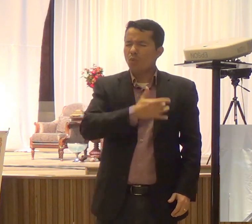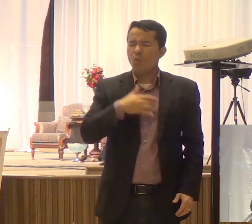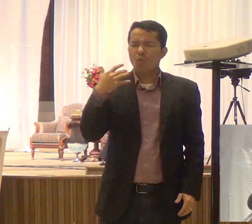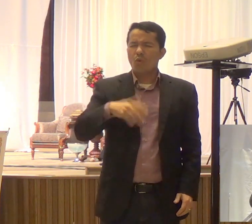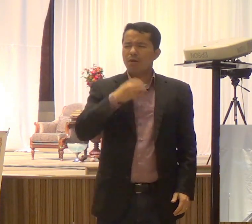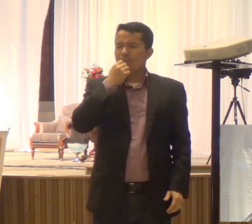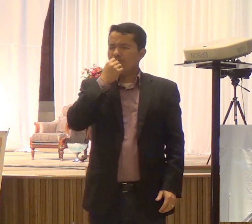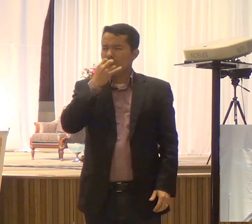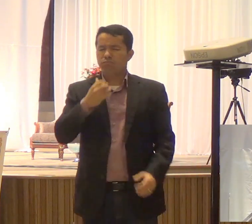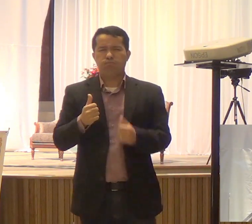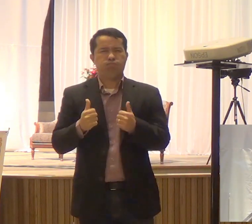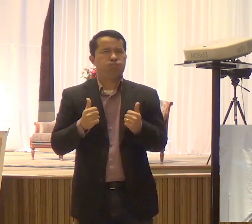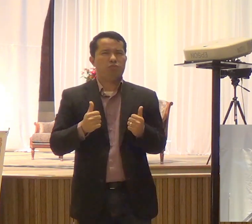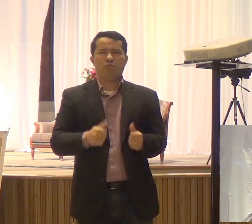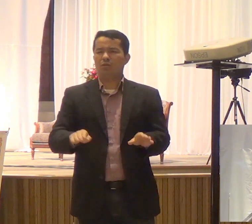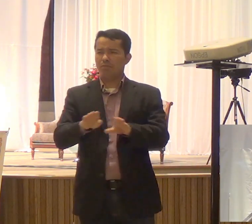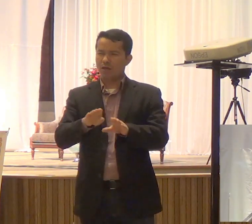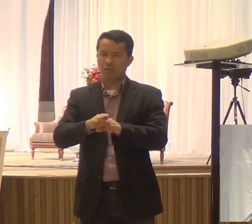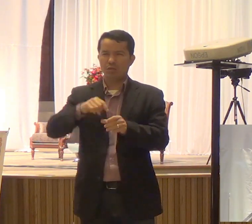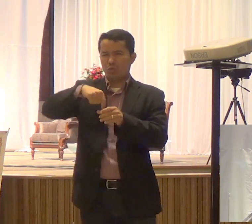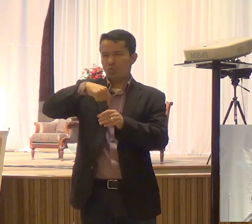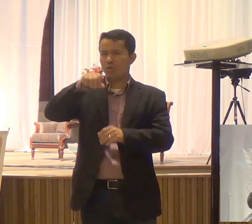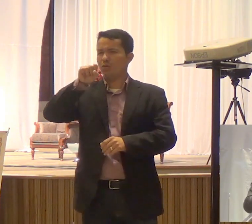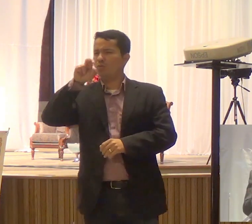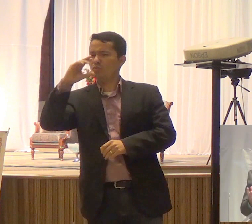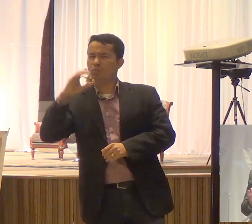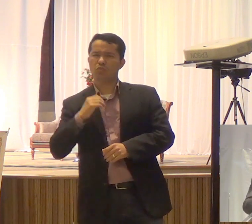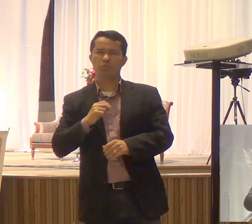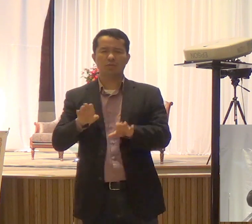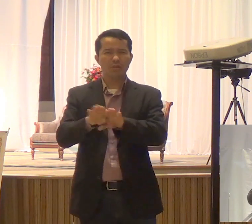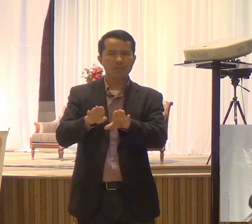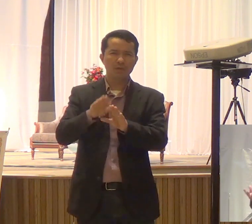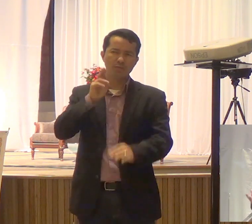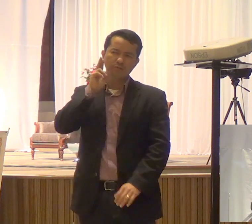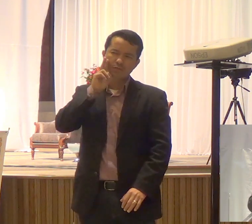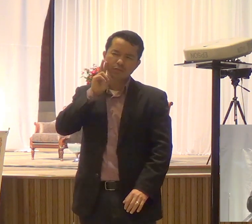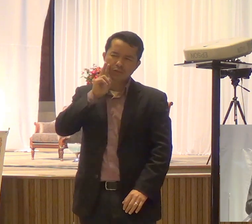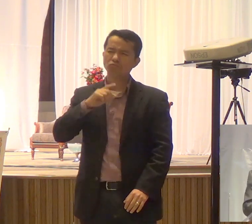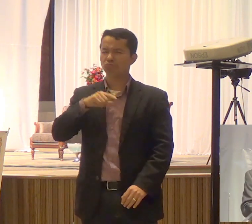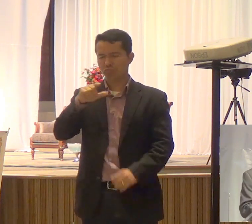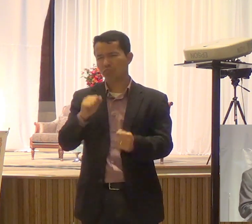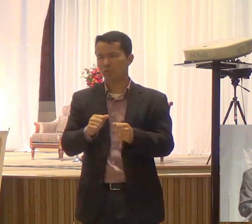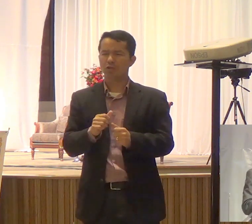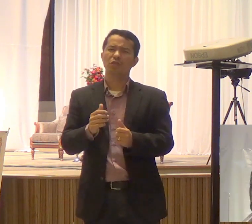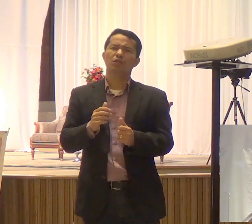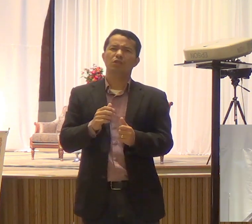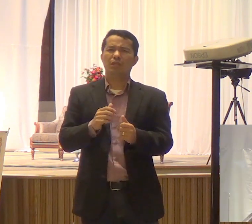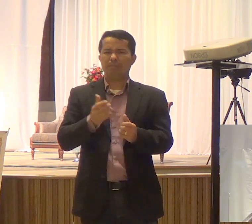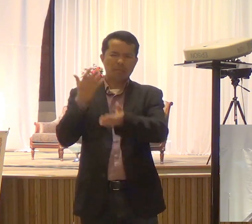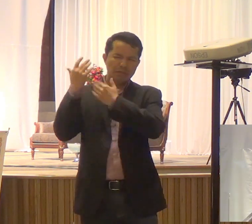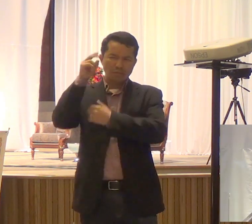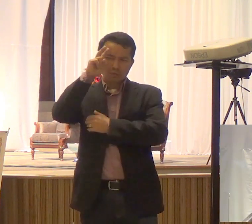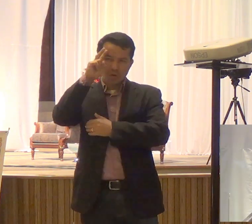mundo ama, que vai servir para fazer suquinho de uva, que vai servir para fazer vinho, e que foi tão importante na história da humanidade tantas